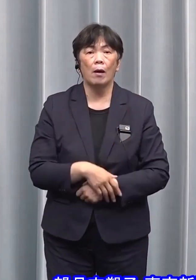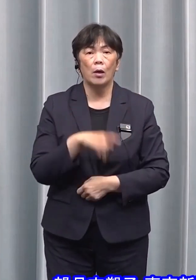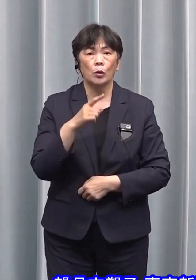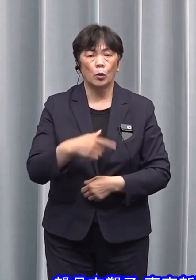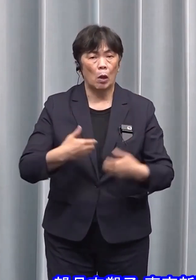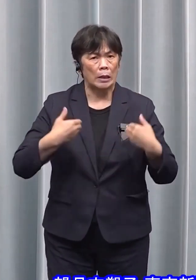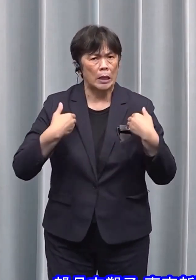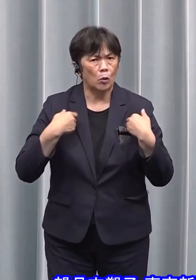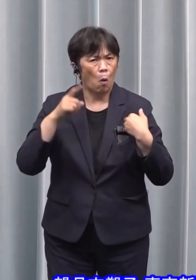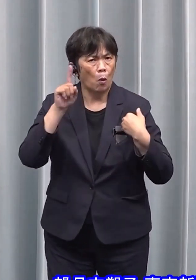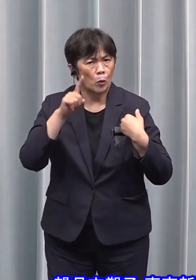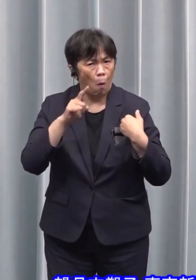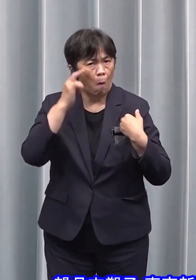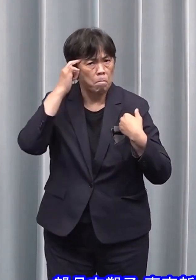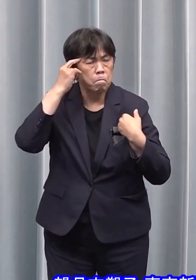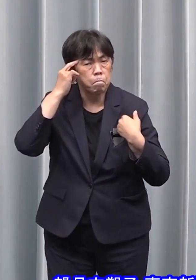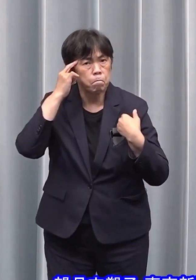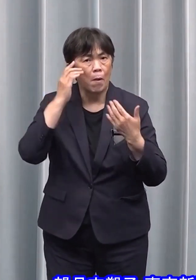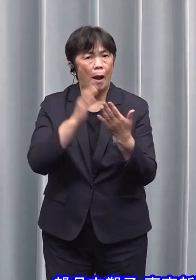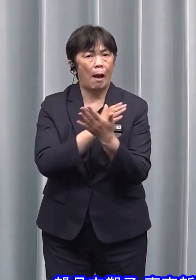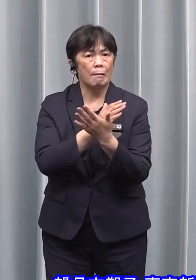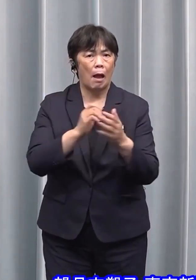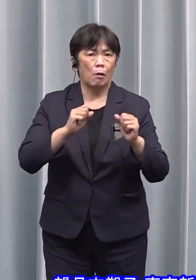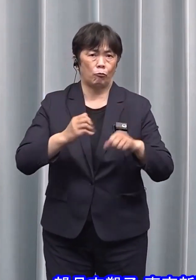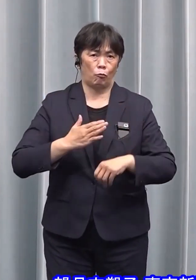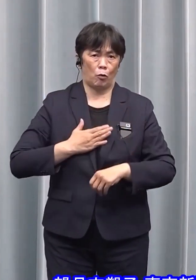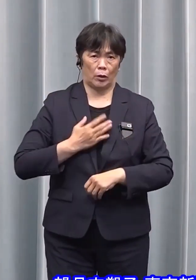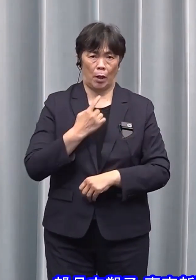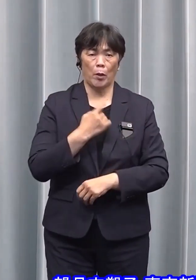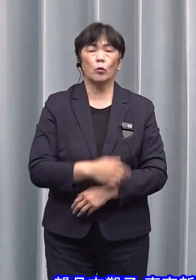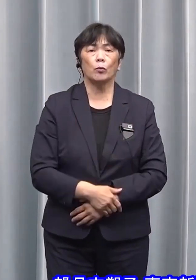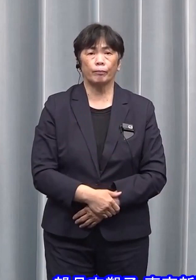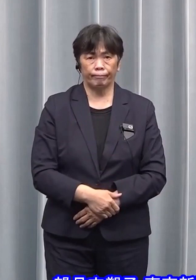情を勘案して判断していくものと認識をしております。